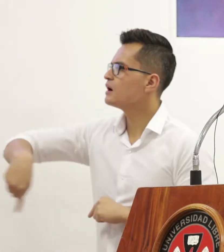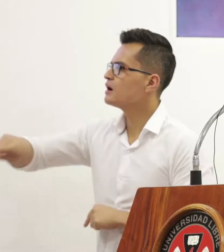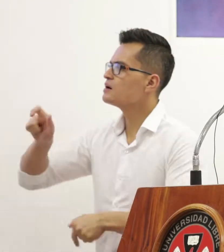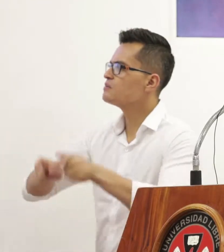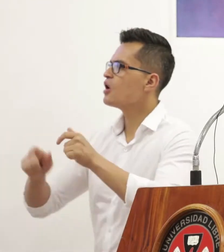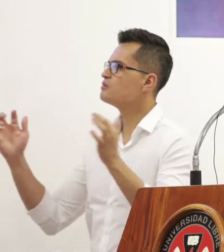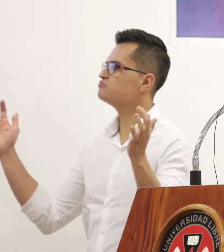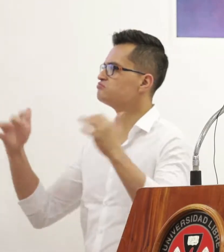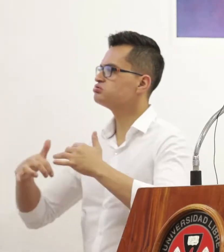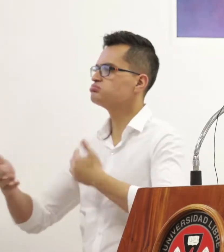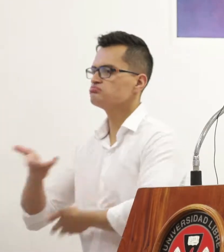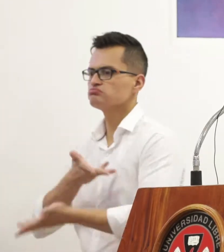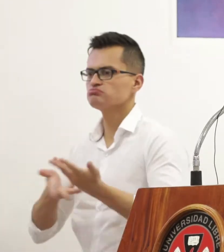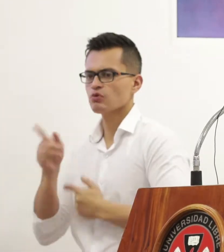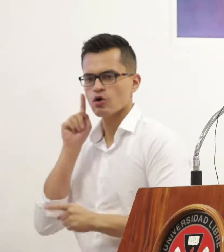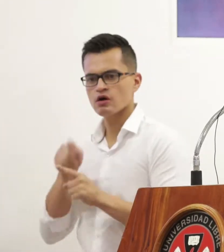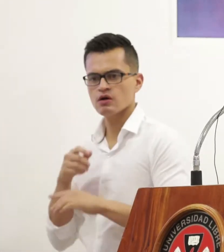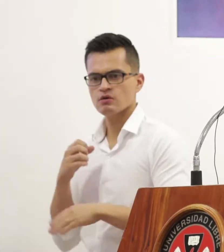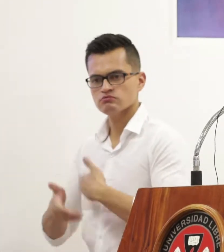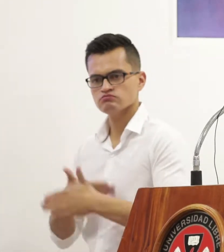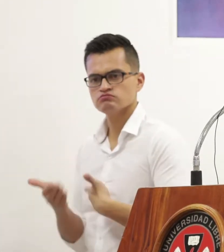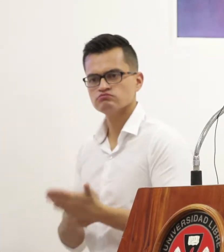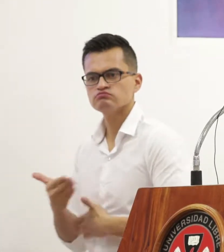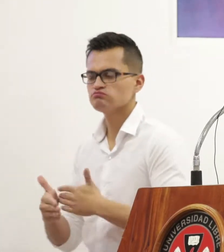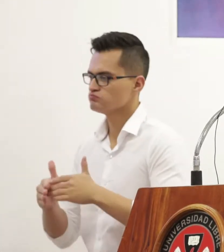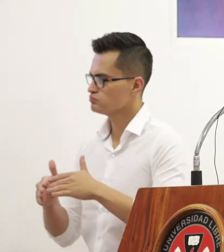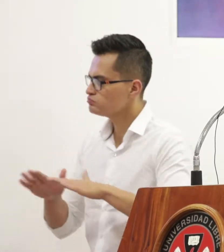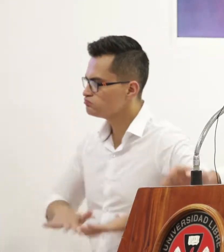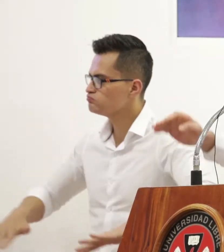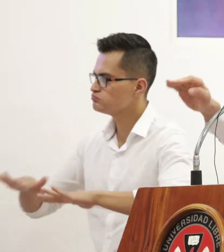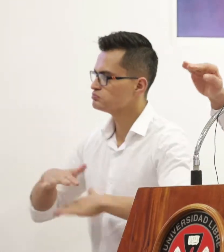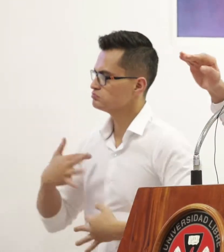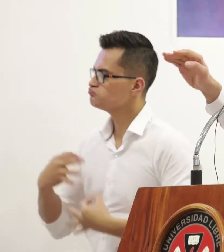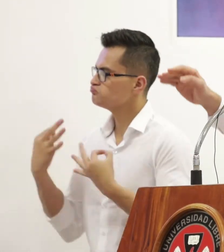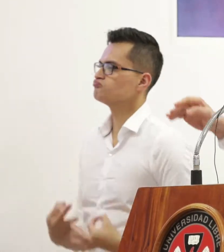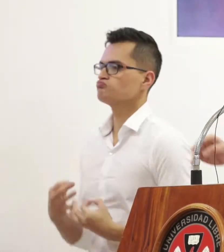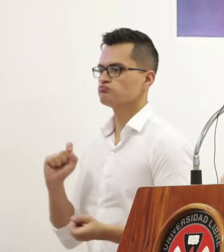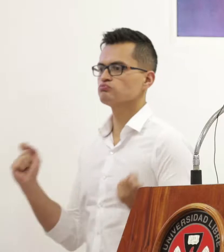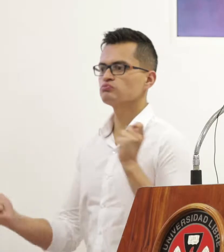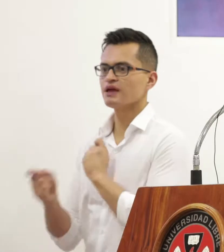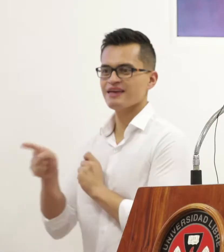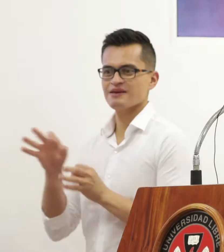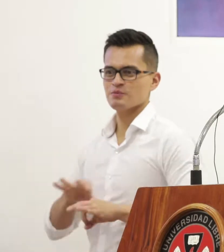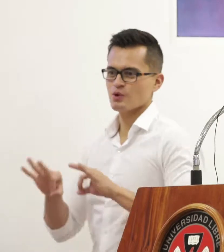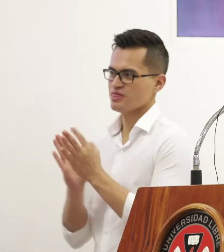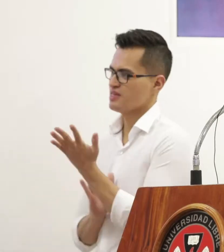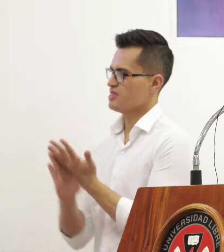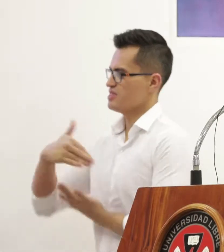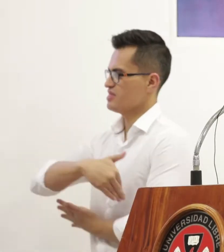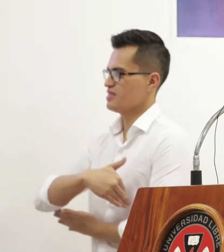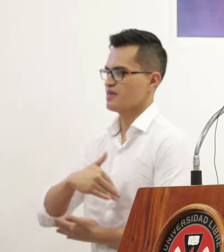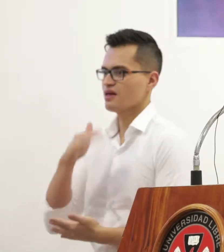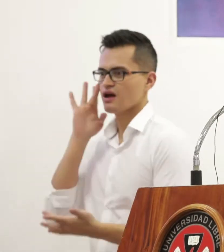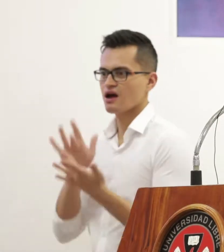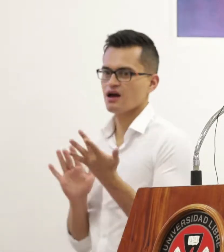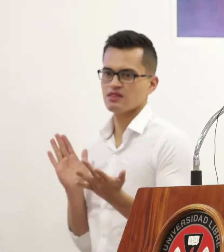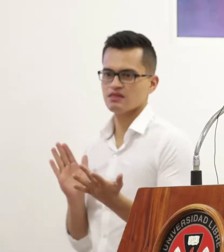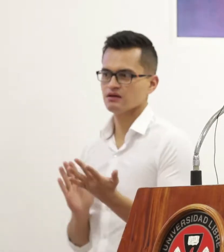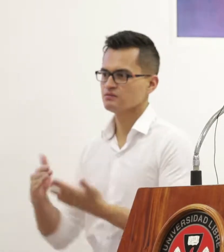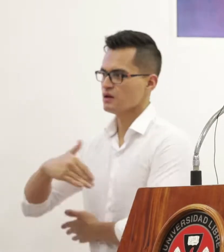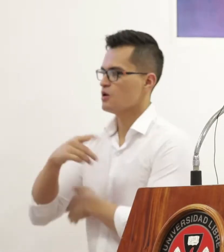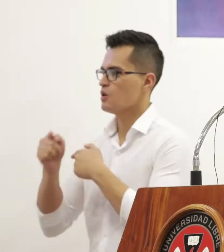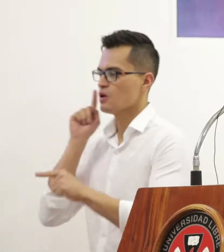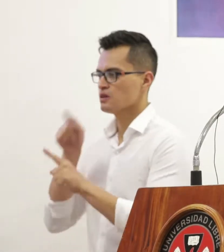en esta tarea de buscar unos escenarios de transparencia, que es el elemento transversal a la búsqueda de